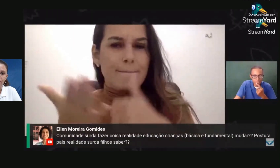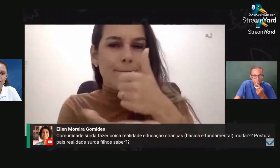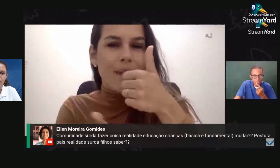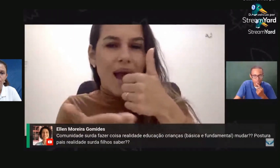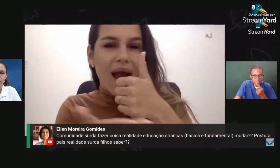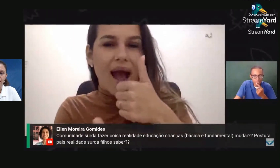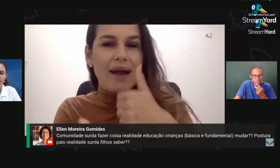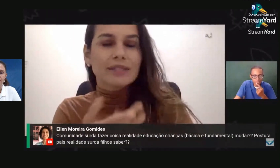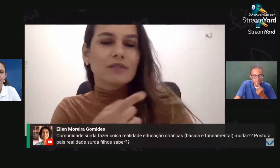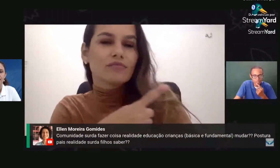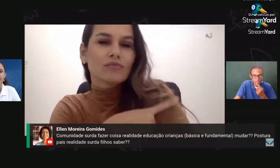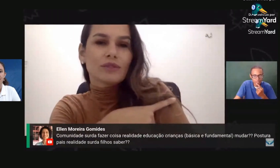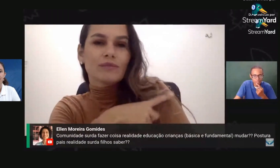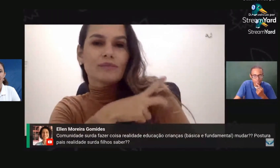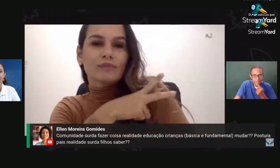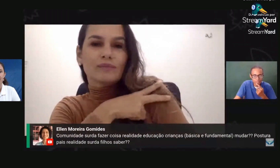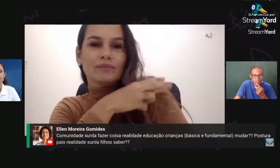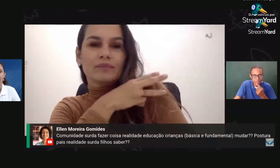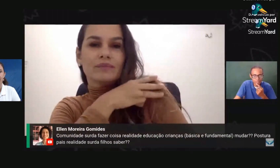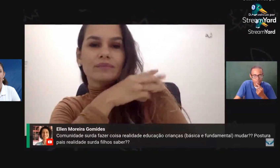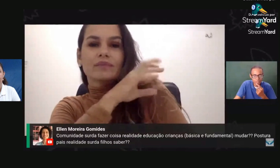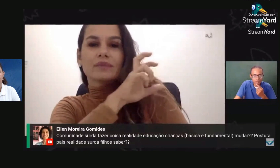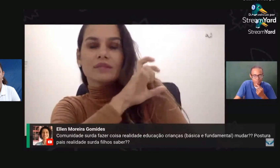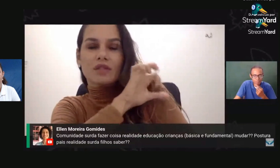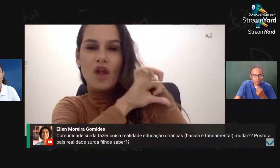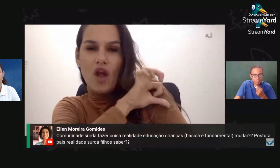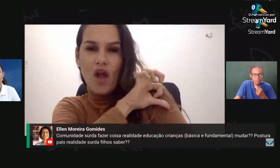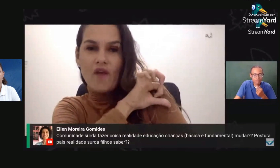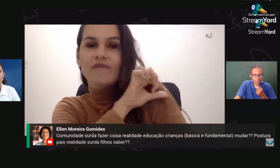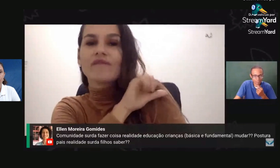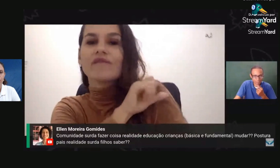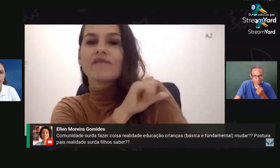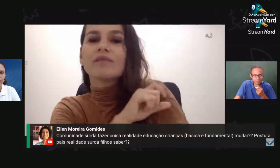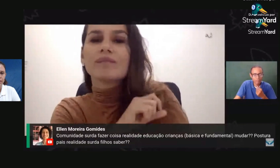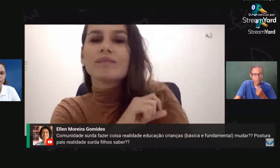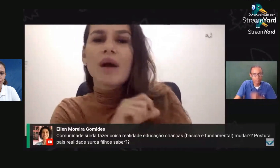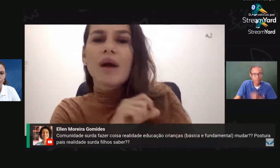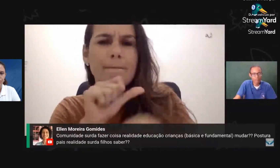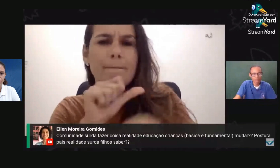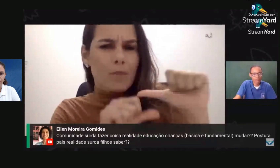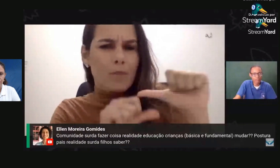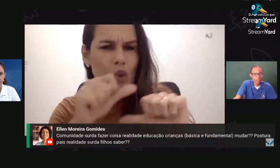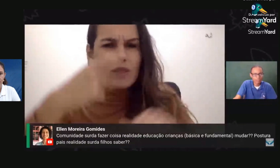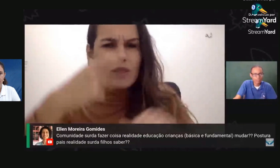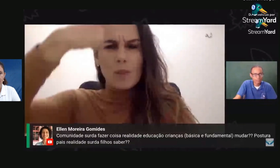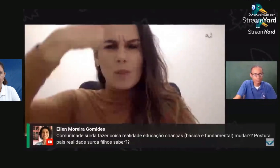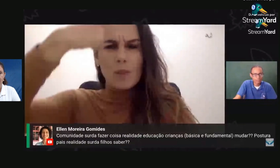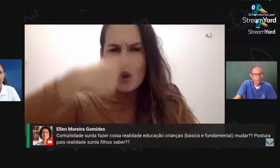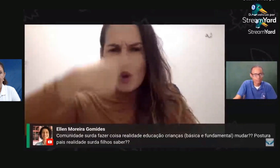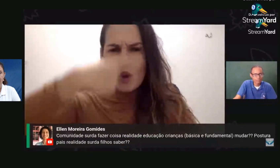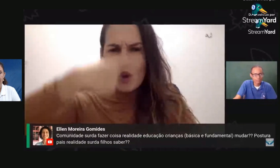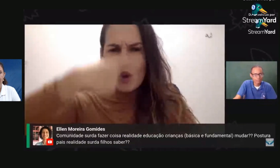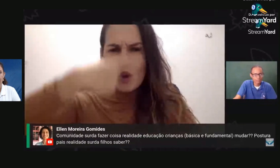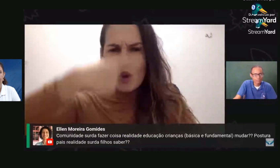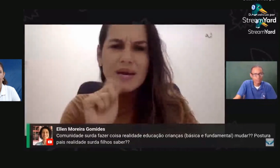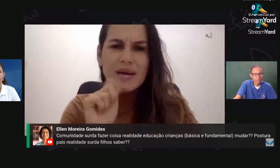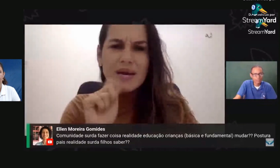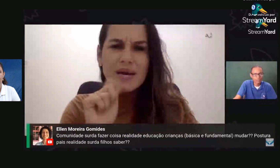a educação de criança, né, básico, até, né, o 9º ano,